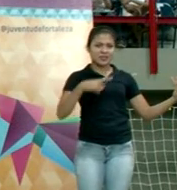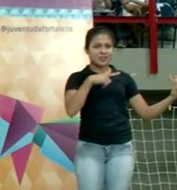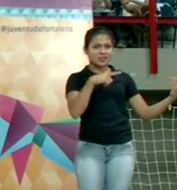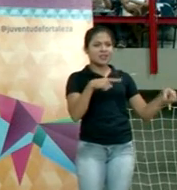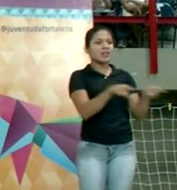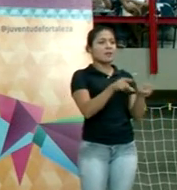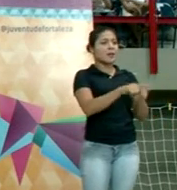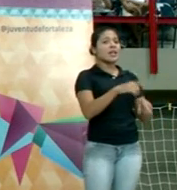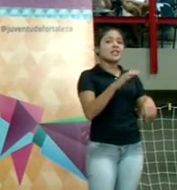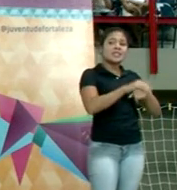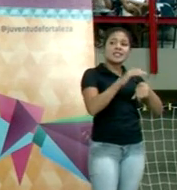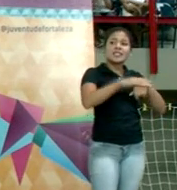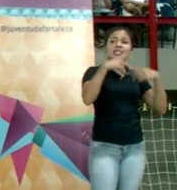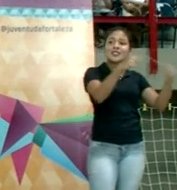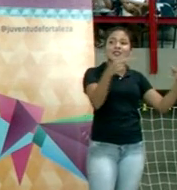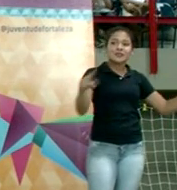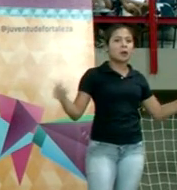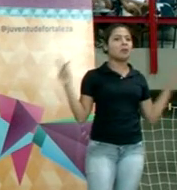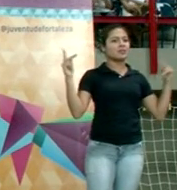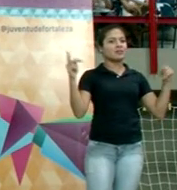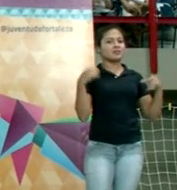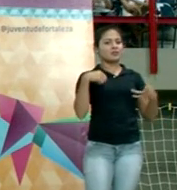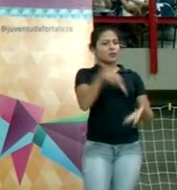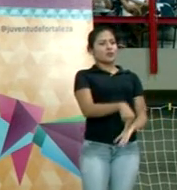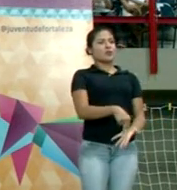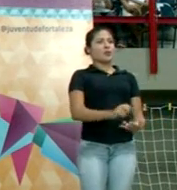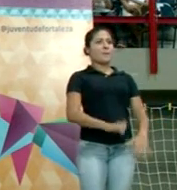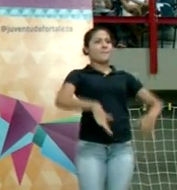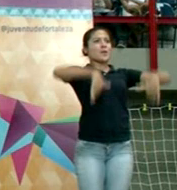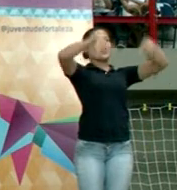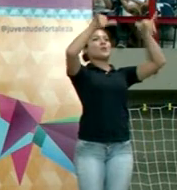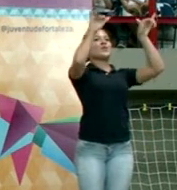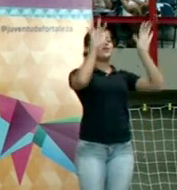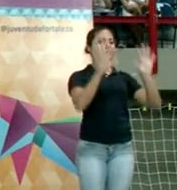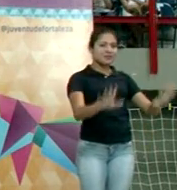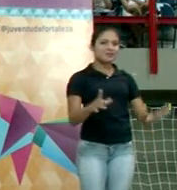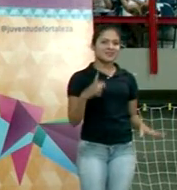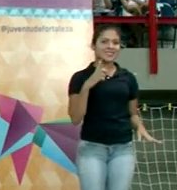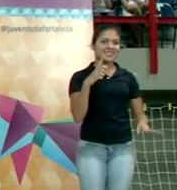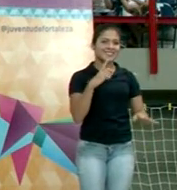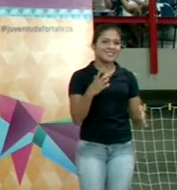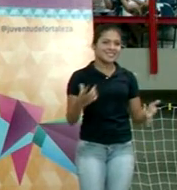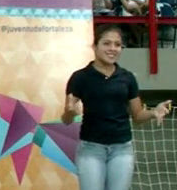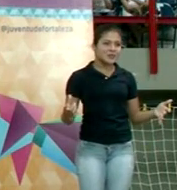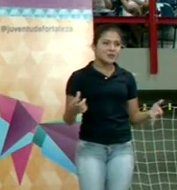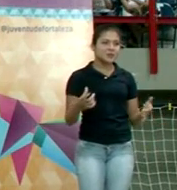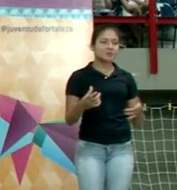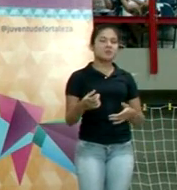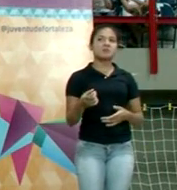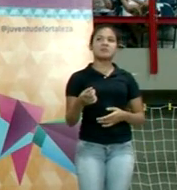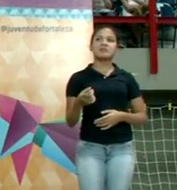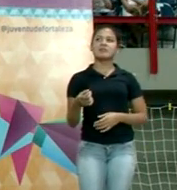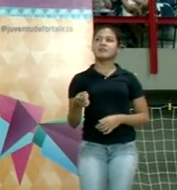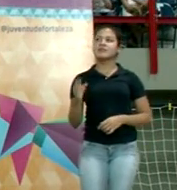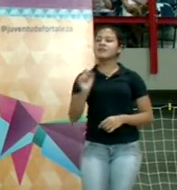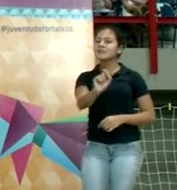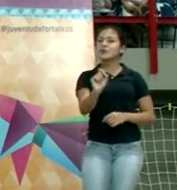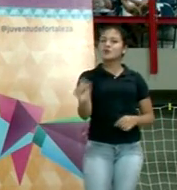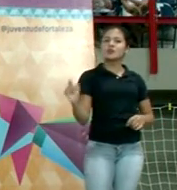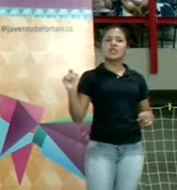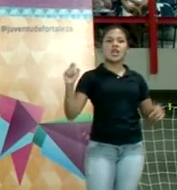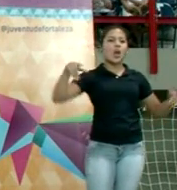somos a matéria. E a gente não saiu do lugar, a gente só teve o trabalho de levantar. Então, o que é que a